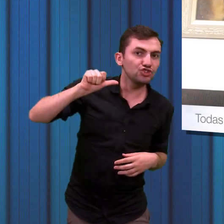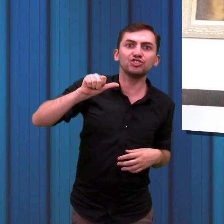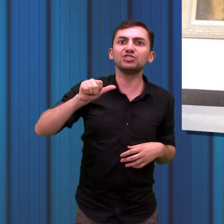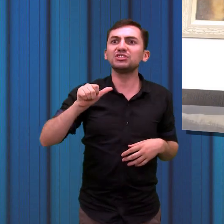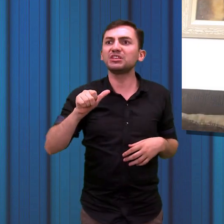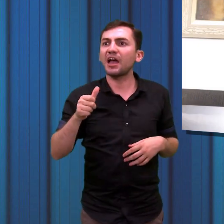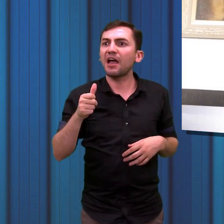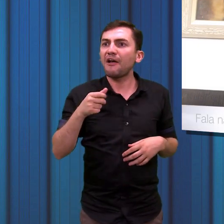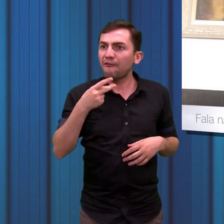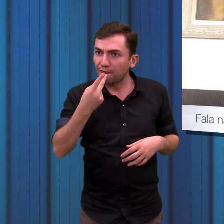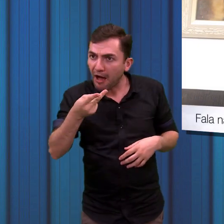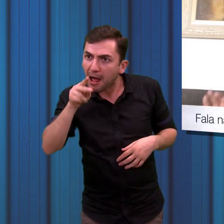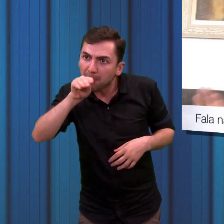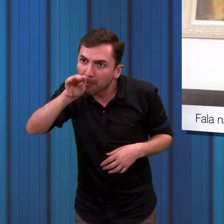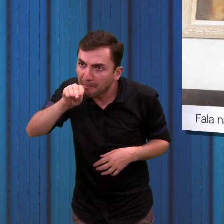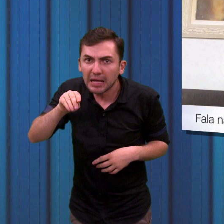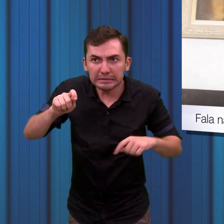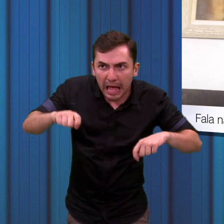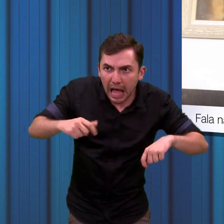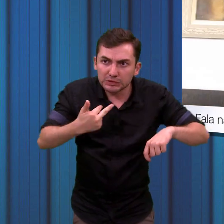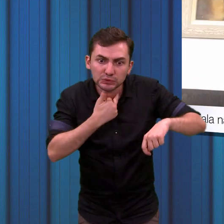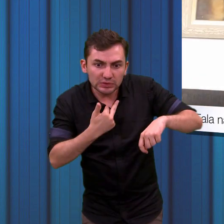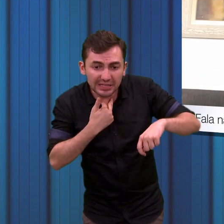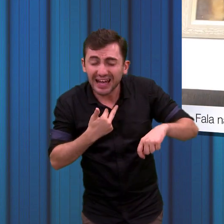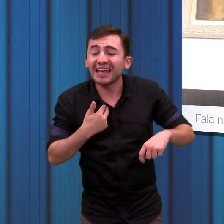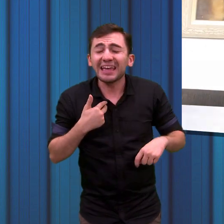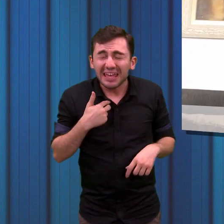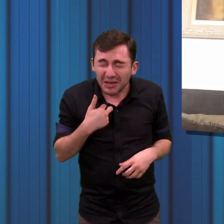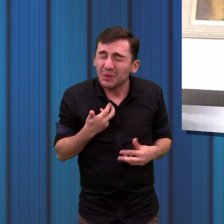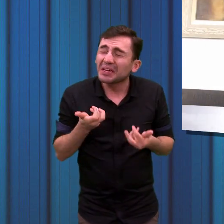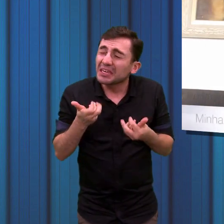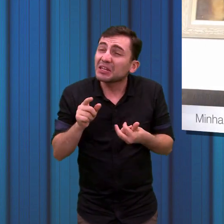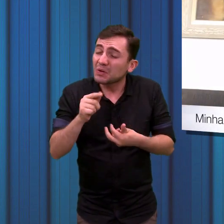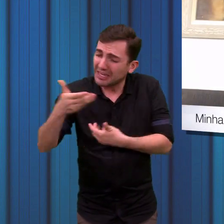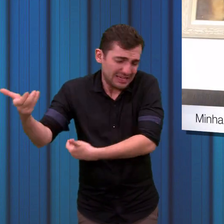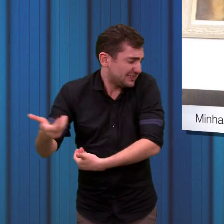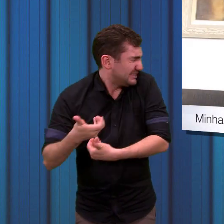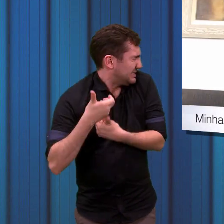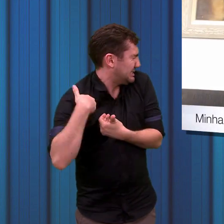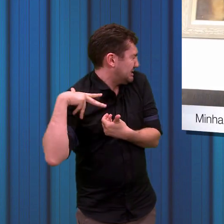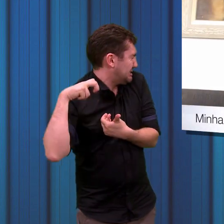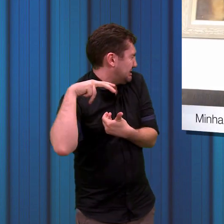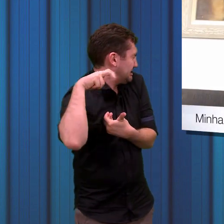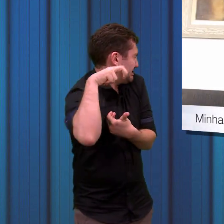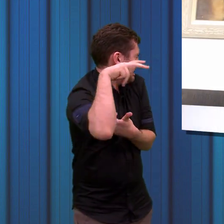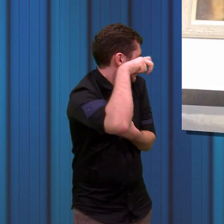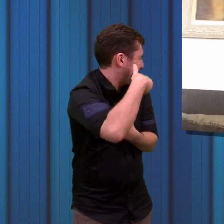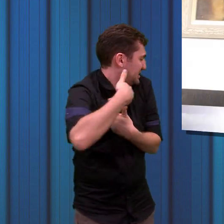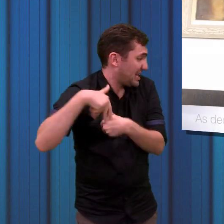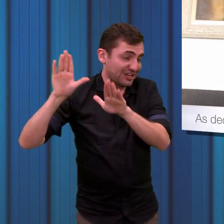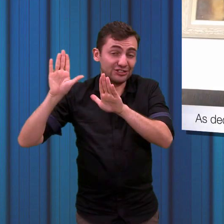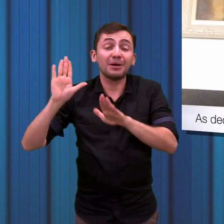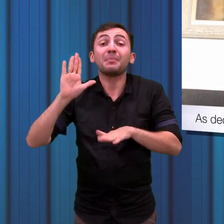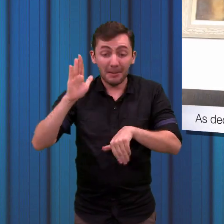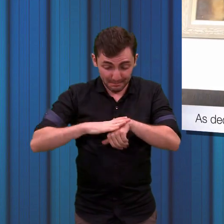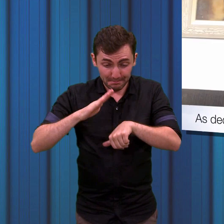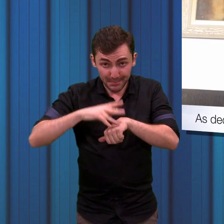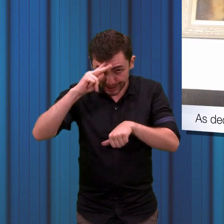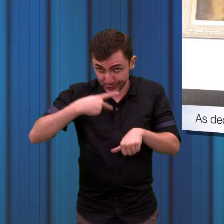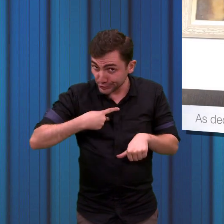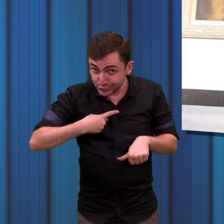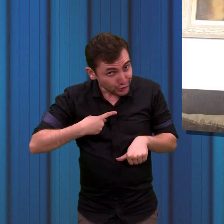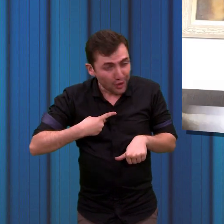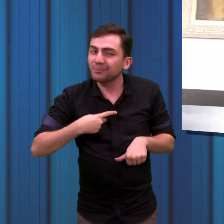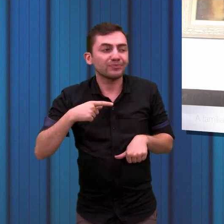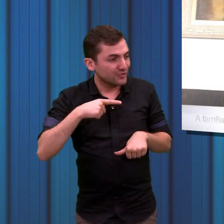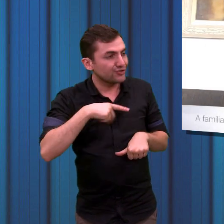implante coclear, fala, não fala, balbucia, não balbucia. Minha vontade era pegar o Guilherme e sair correndo. As decisões não